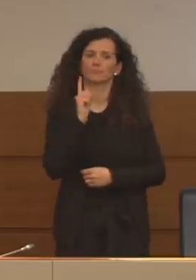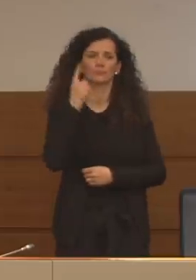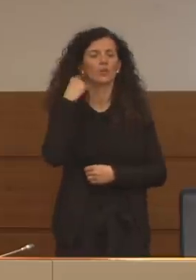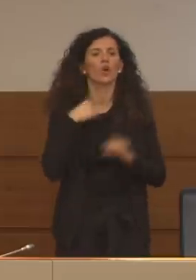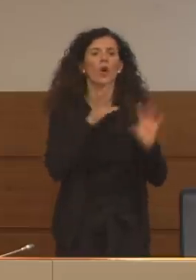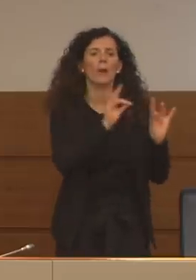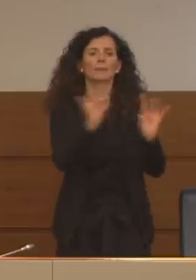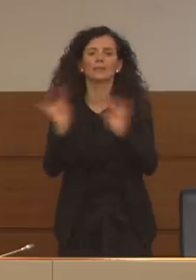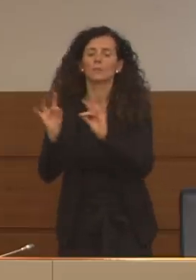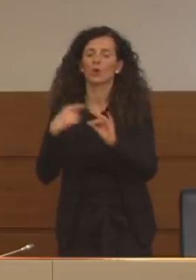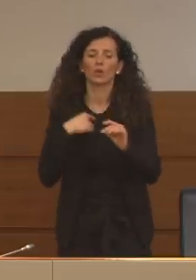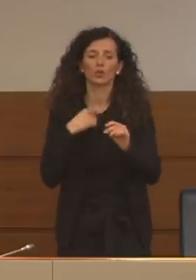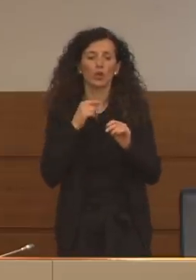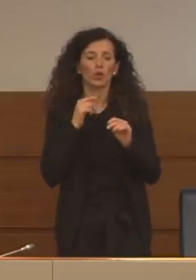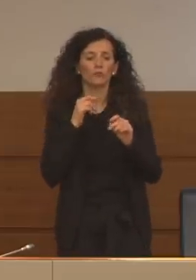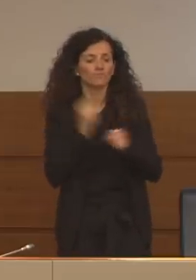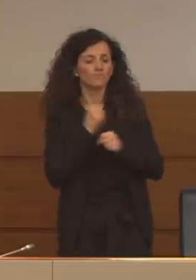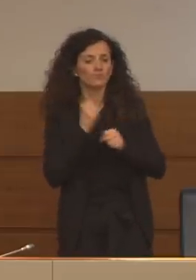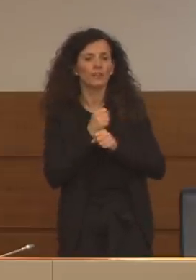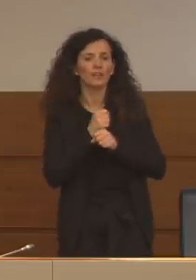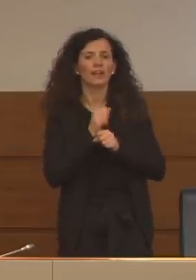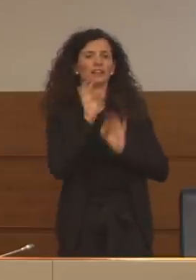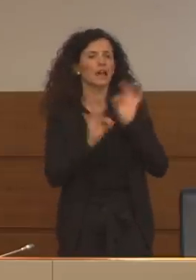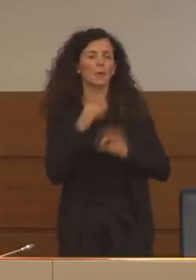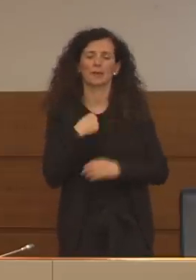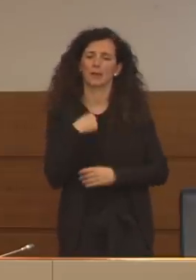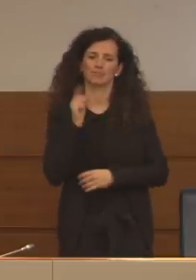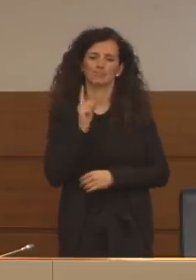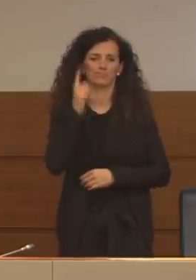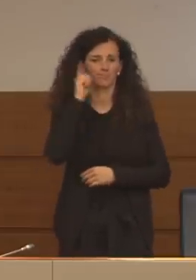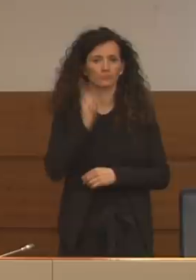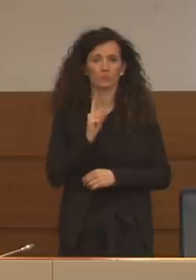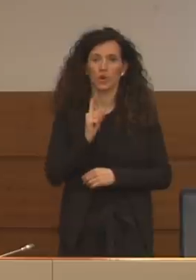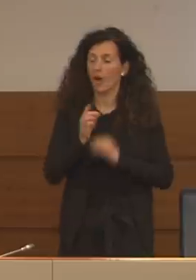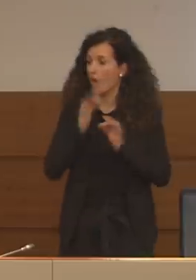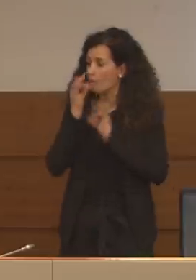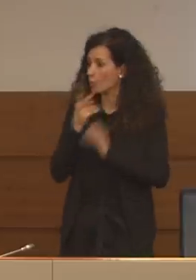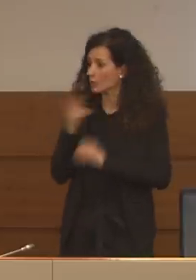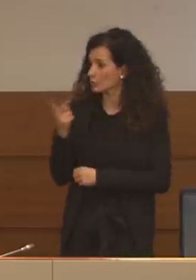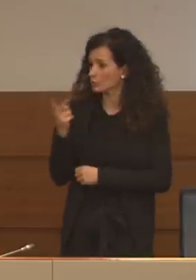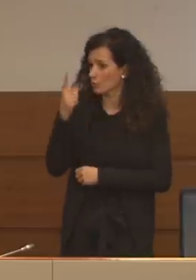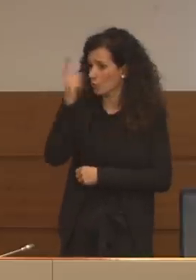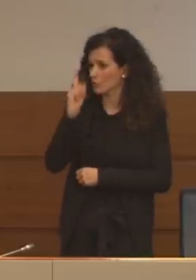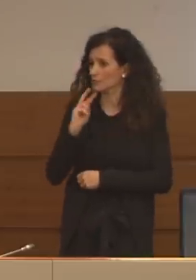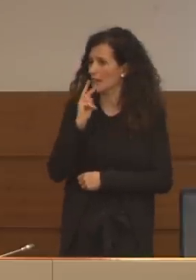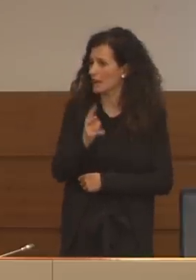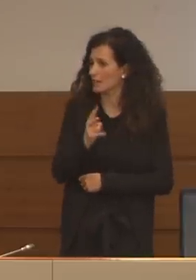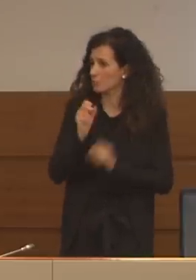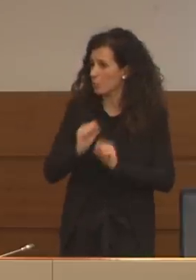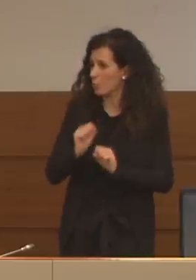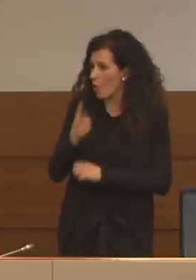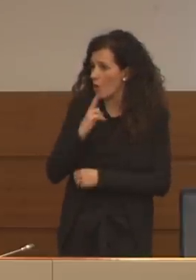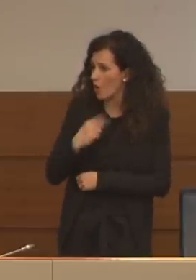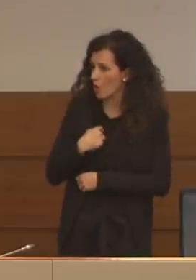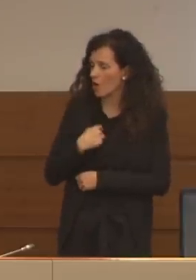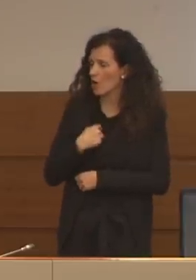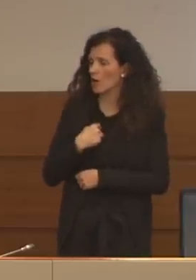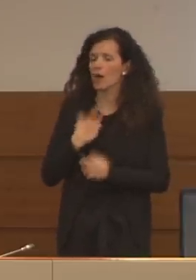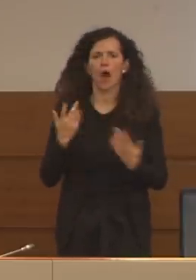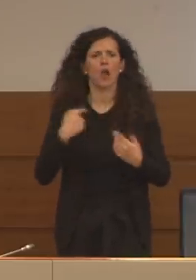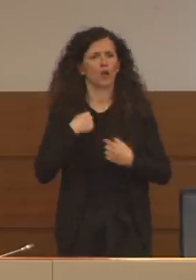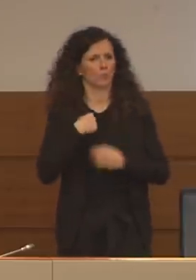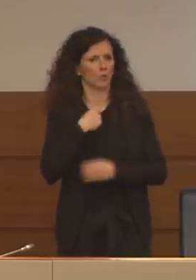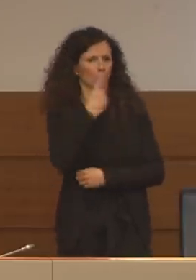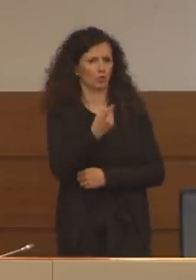non sono un clinico ok quindi nessuno dei due può rispondere su questo io dico una cosa io